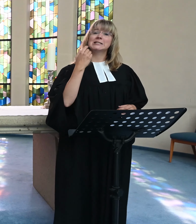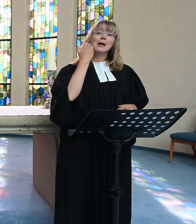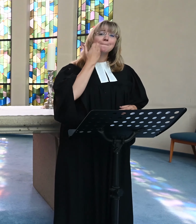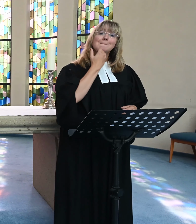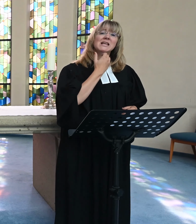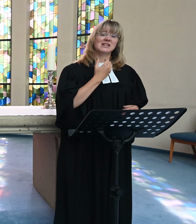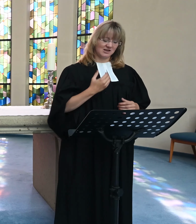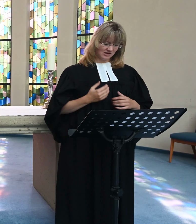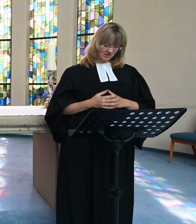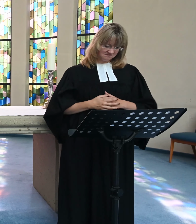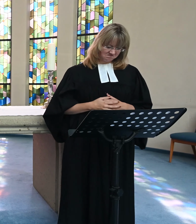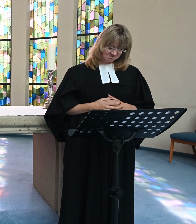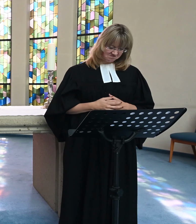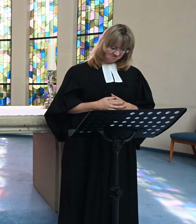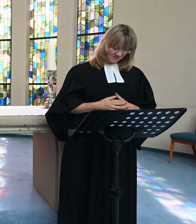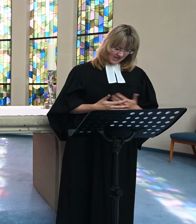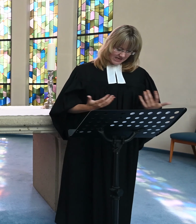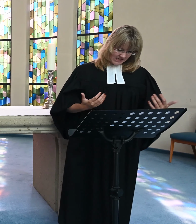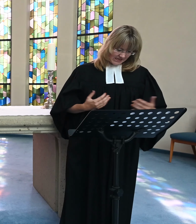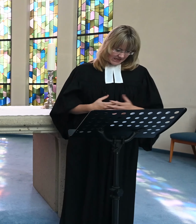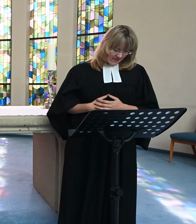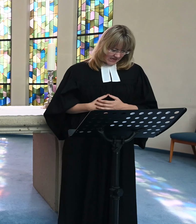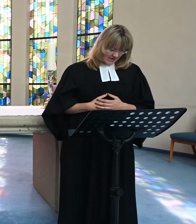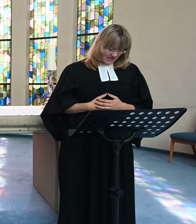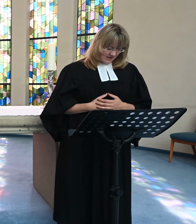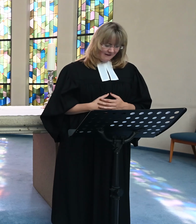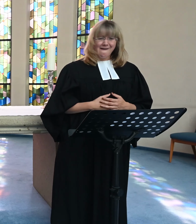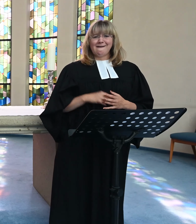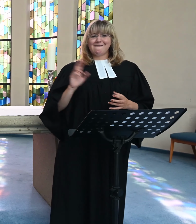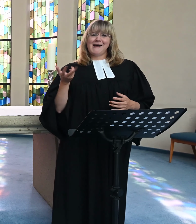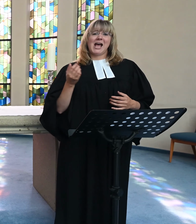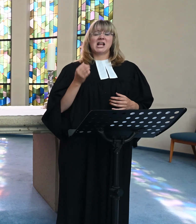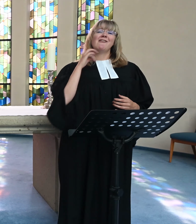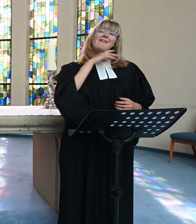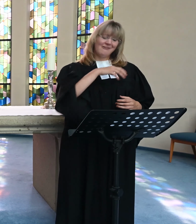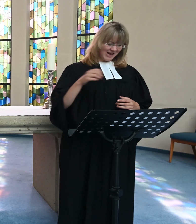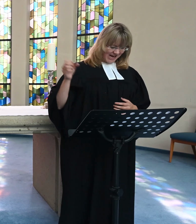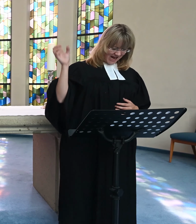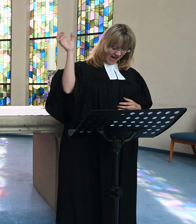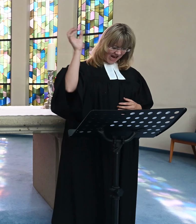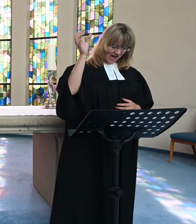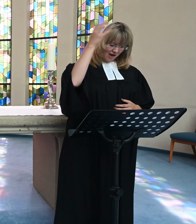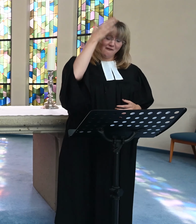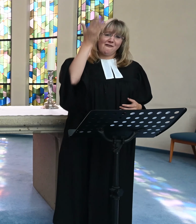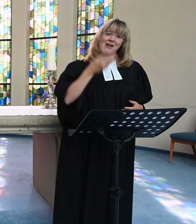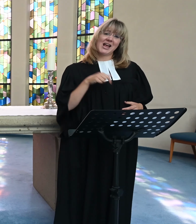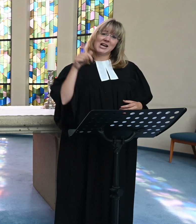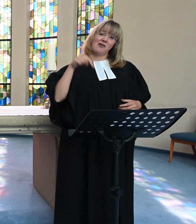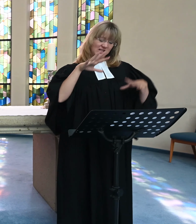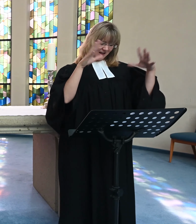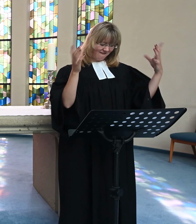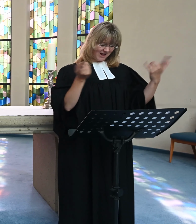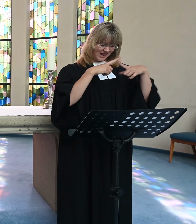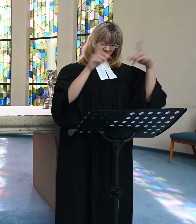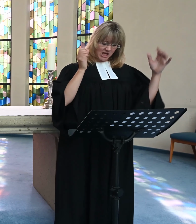oder auch nur kennt, dem fällt es schwer, zu Gott als liebenden Vater zu